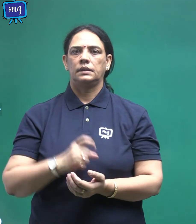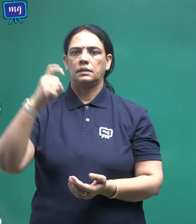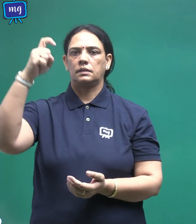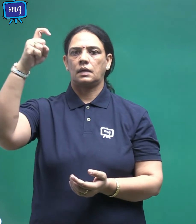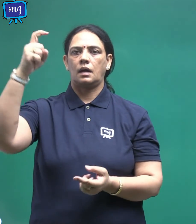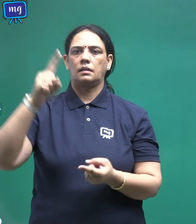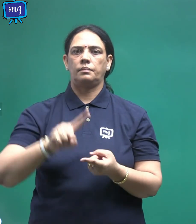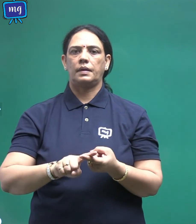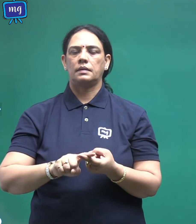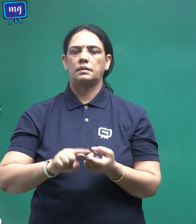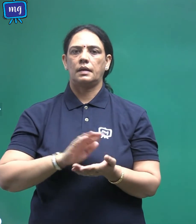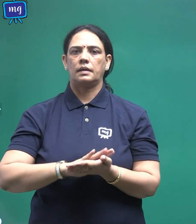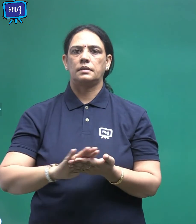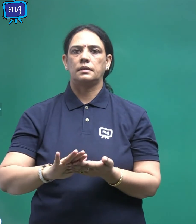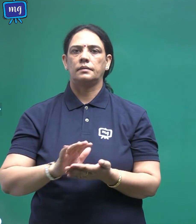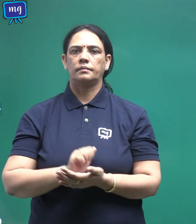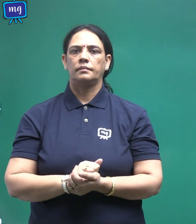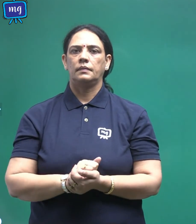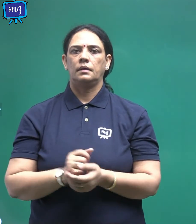एच